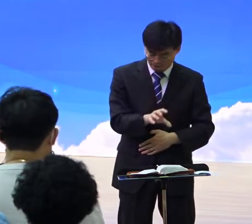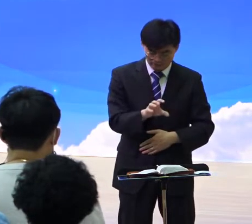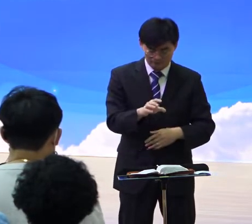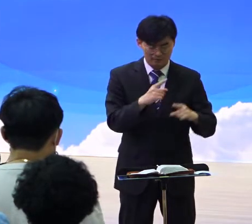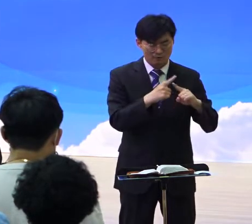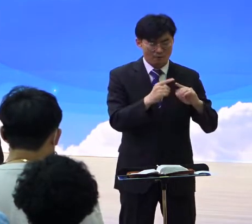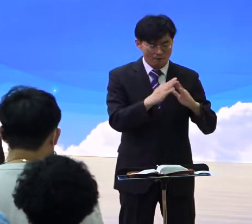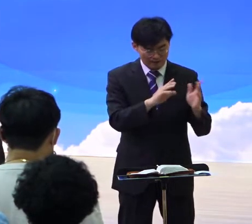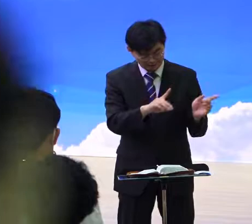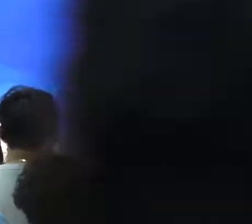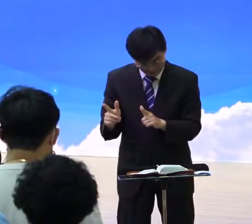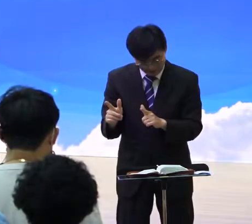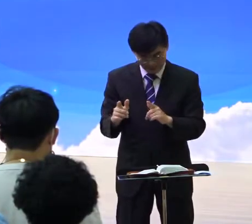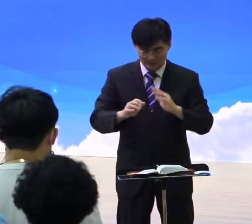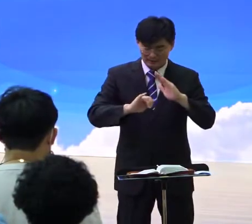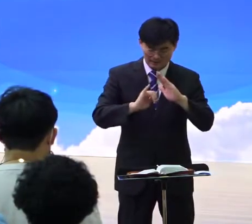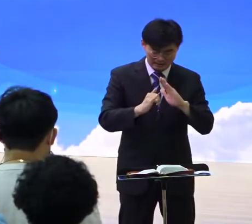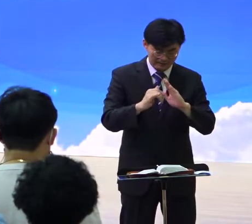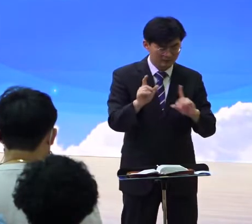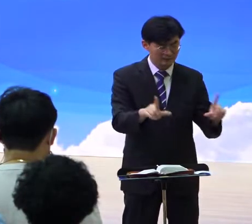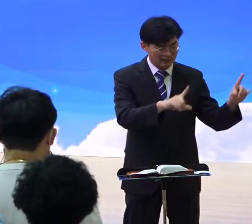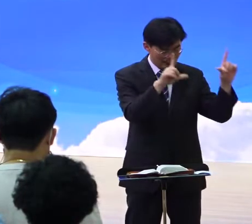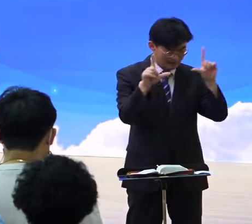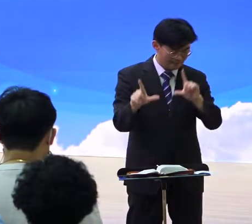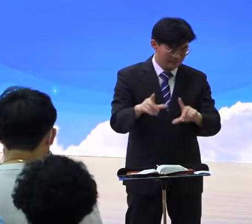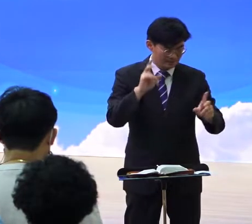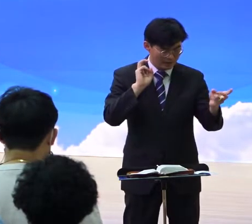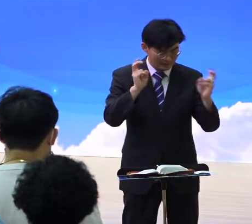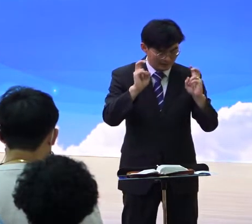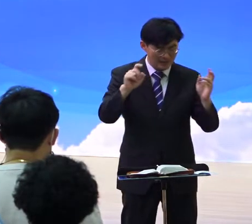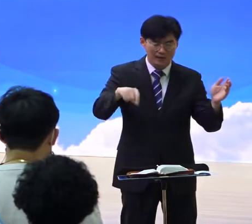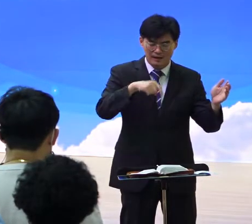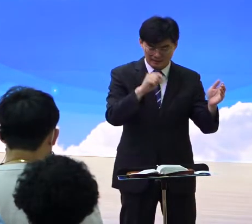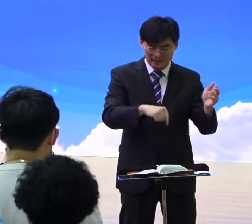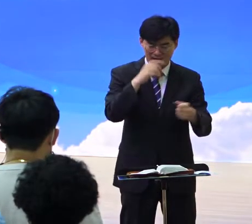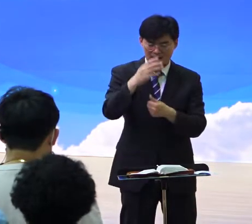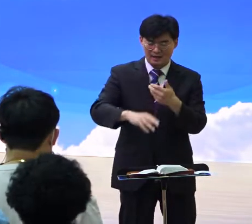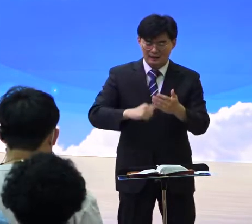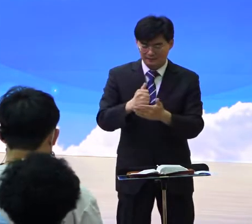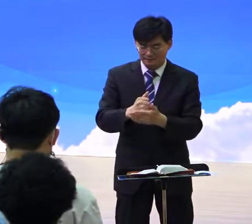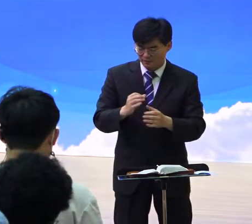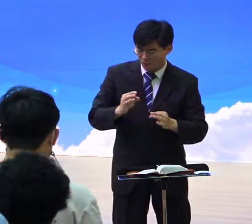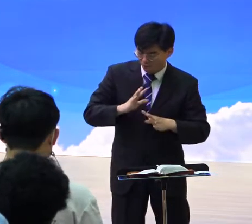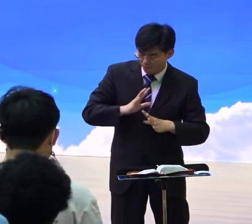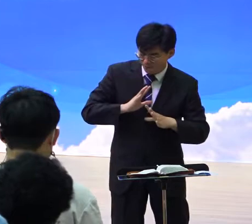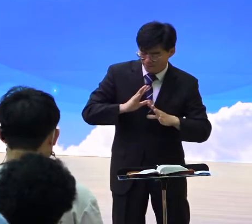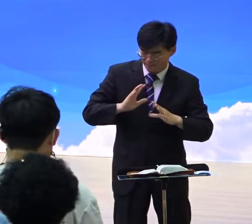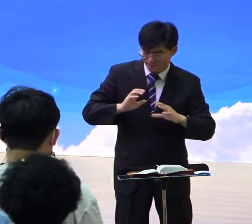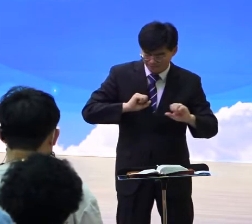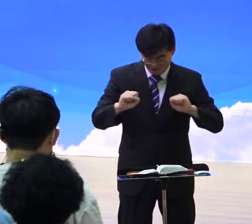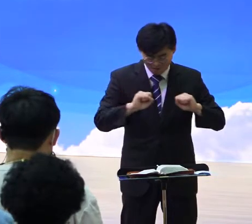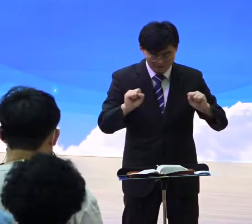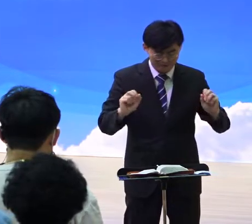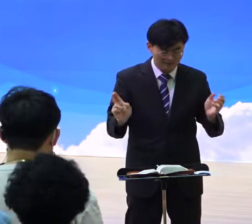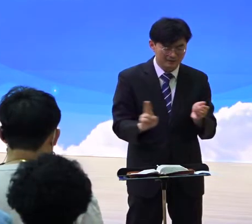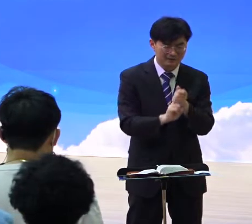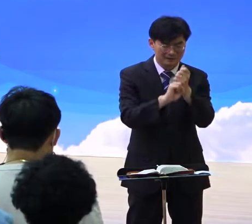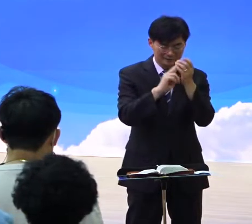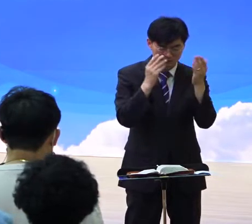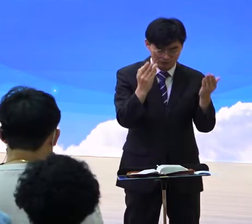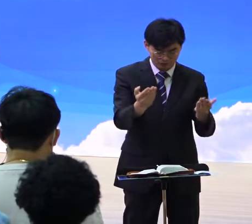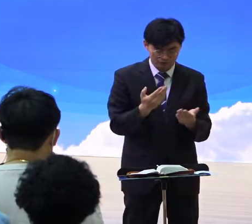교회들에게 우리들의 가정과 우리의 삶 가운데 하나님의 놀라우신 역사를 이루어 주시옵소서. 그래서